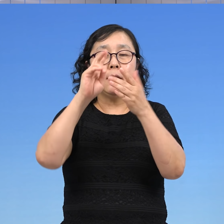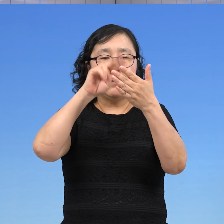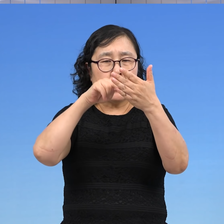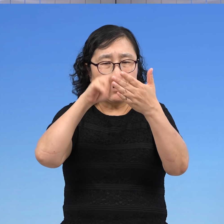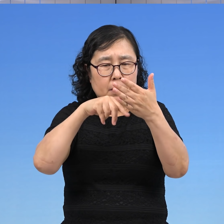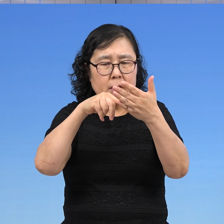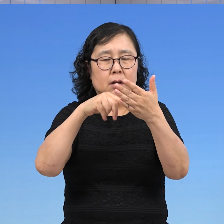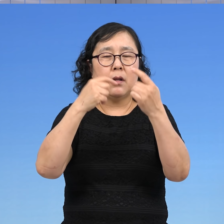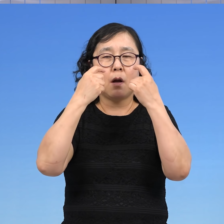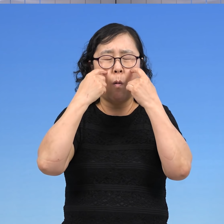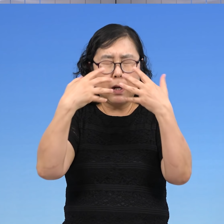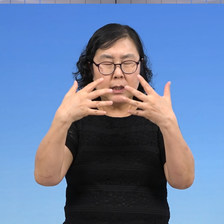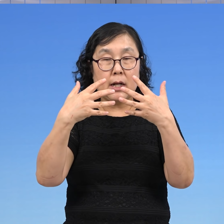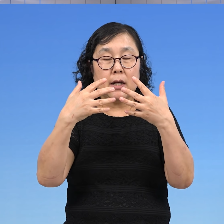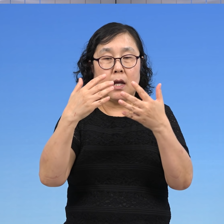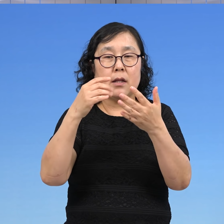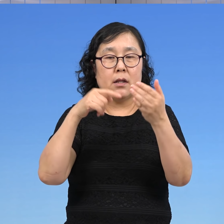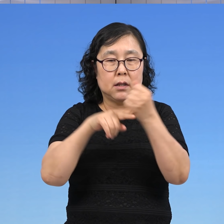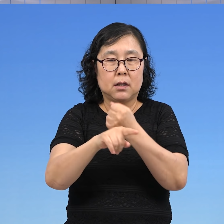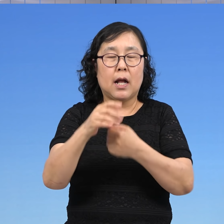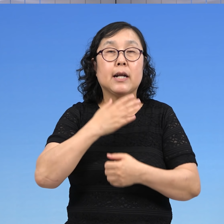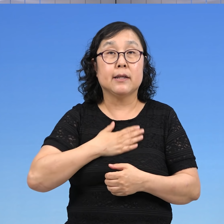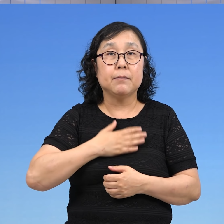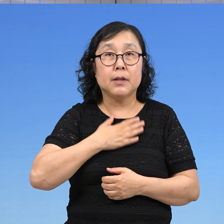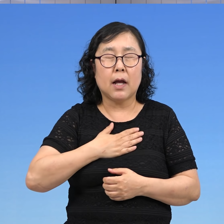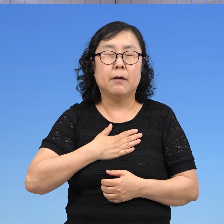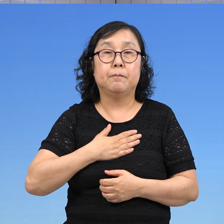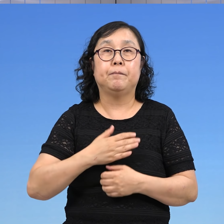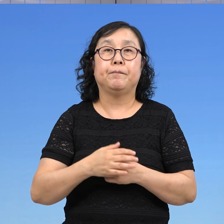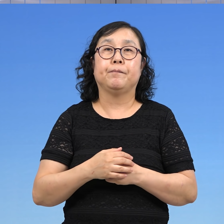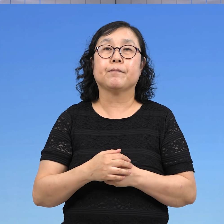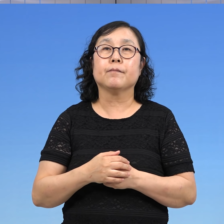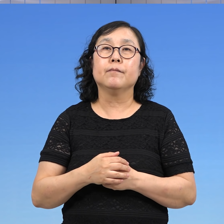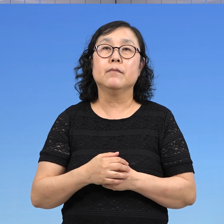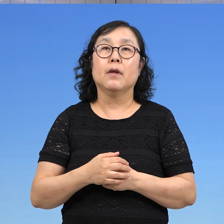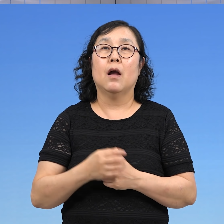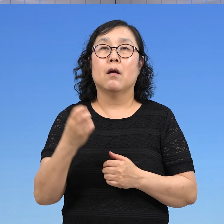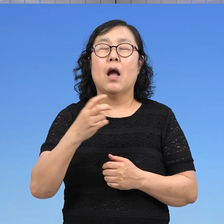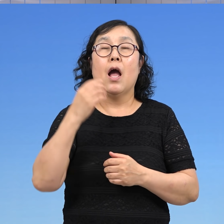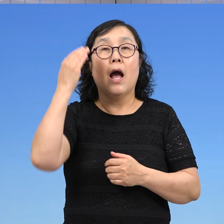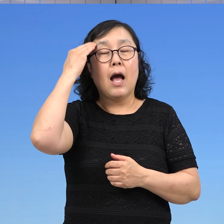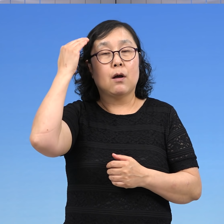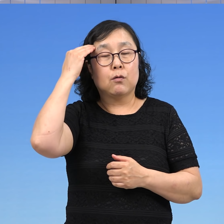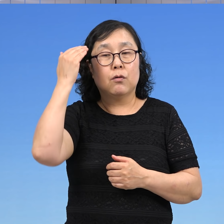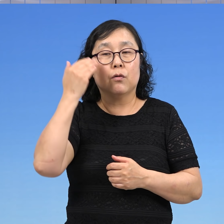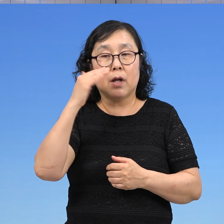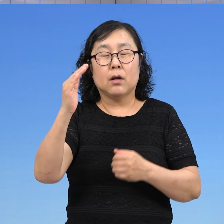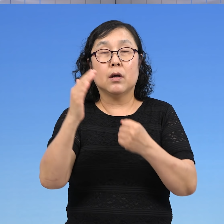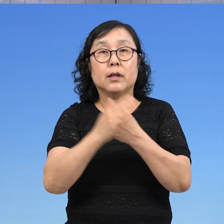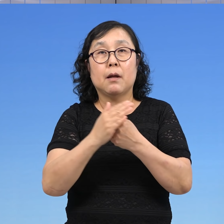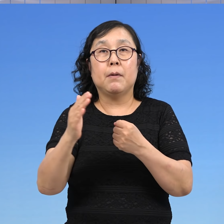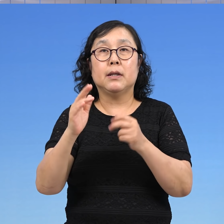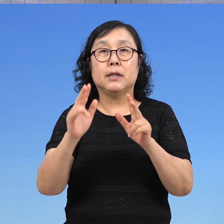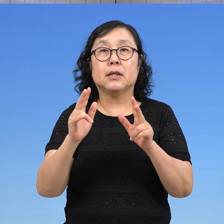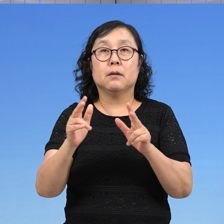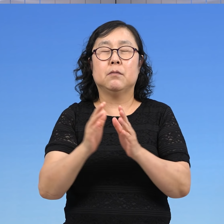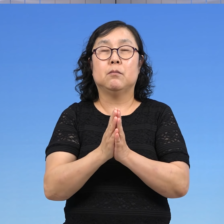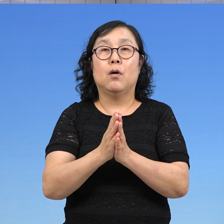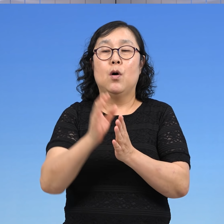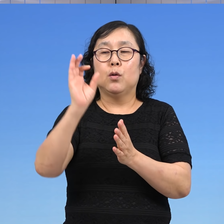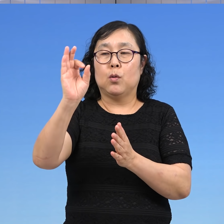분별을 했거든요 거기에 하나님 뜻이 따 담겨져 있으니까요 그리고는 뭐 이젠 한국 발표 니까 뭐